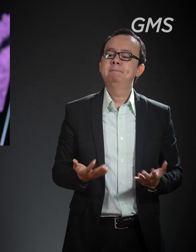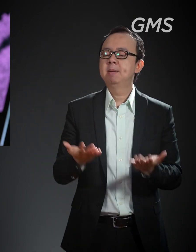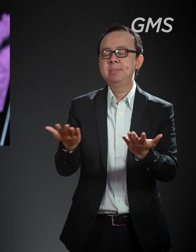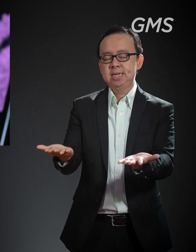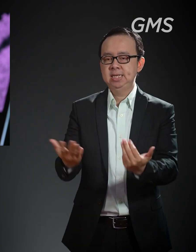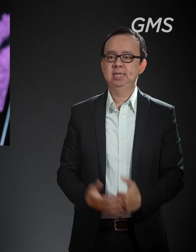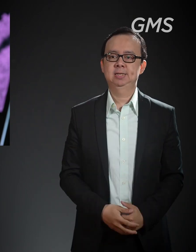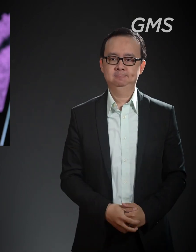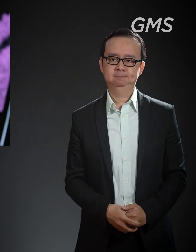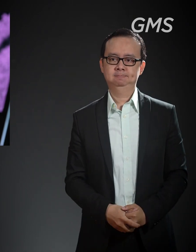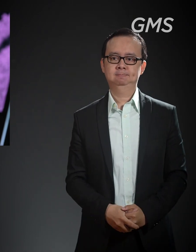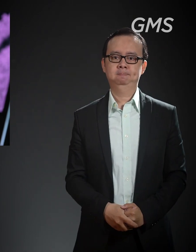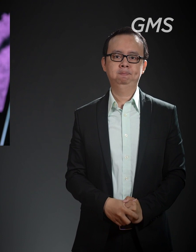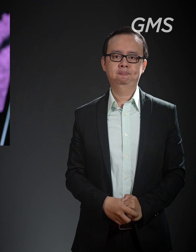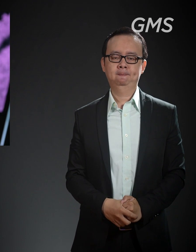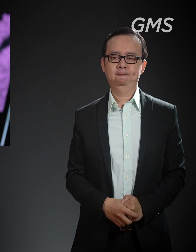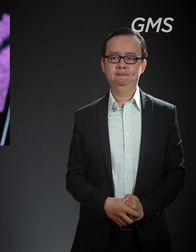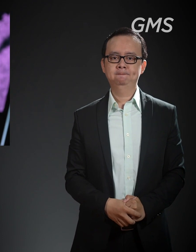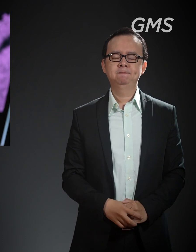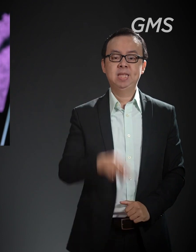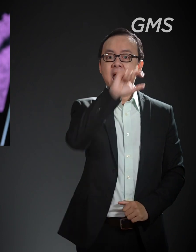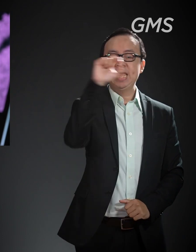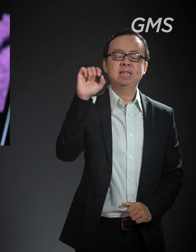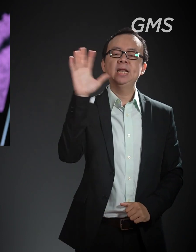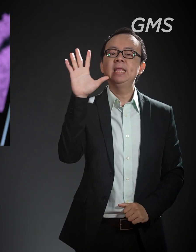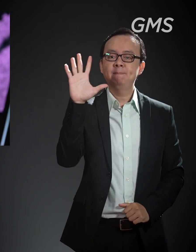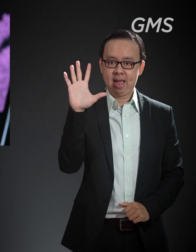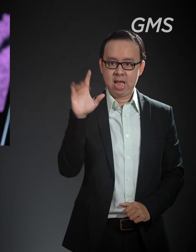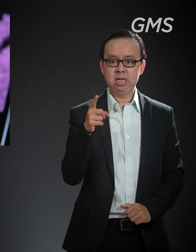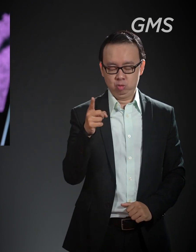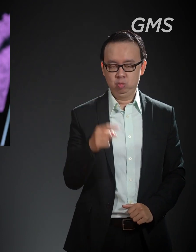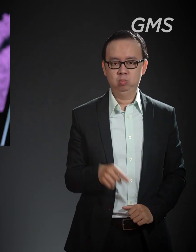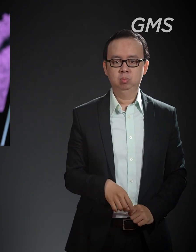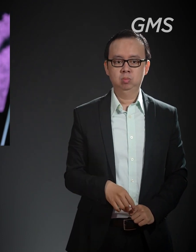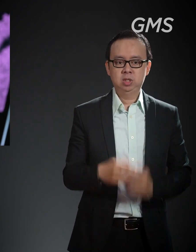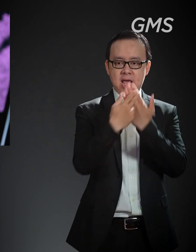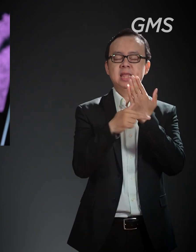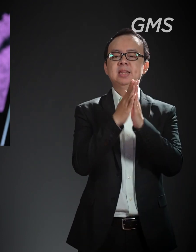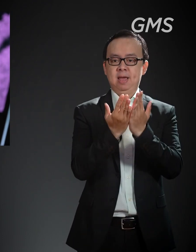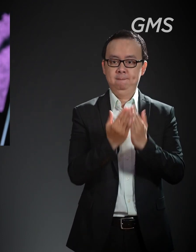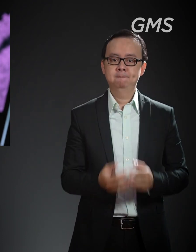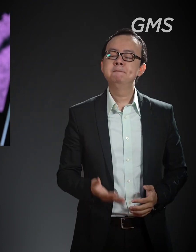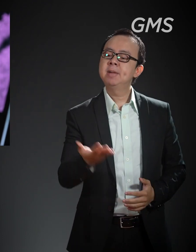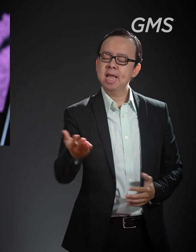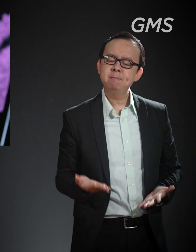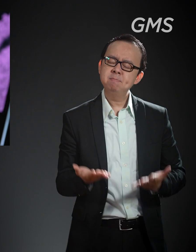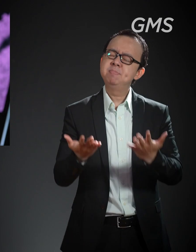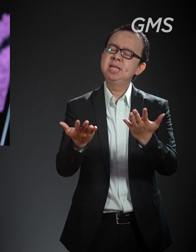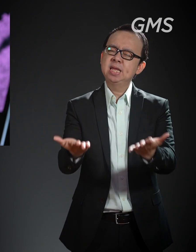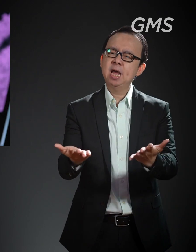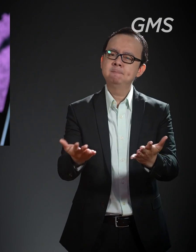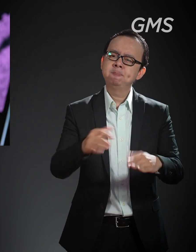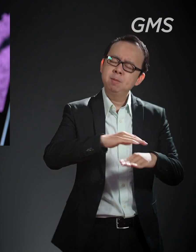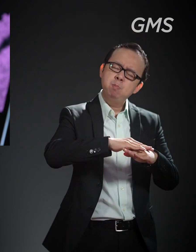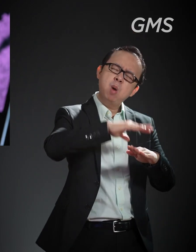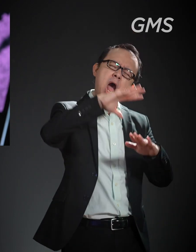Dan dia menyelipkan suatu pesan di ayat 5 awal. Mereka memberikan, jemaat Makedonia, lebih banyak daripada yang kami harapkan. Bedanya dengan jemaat